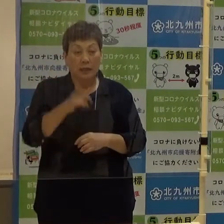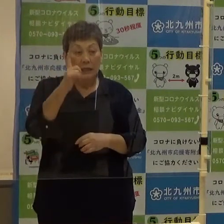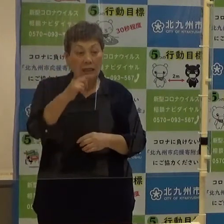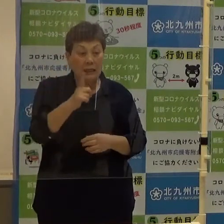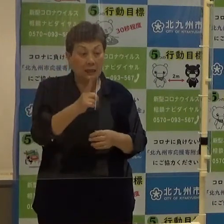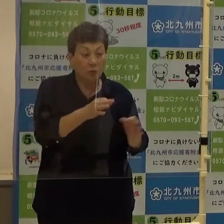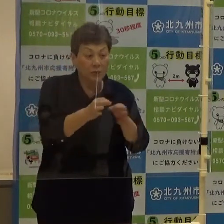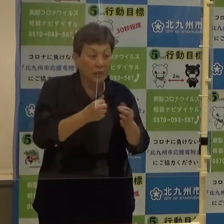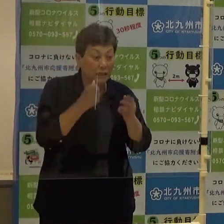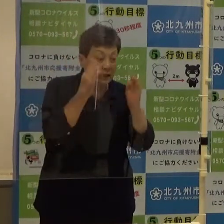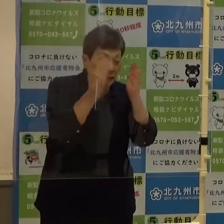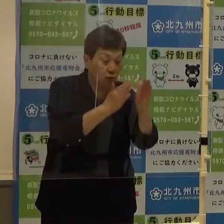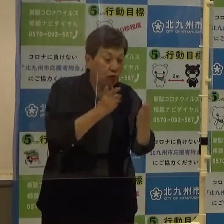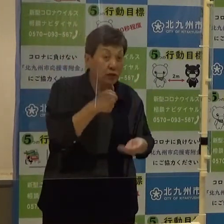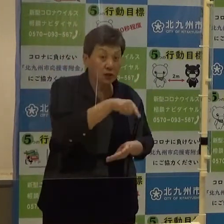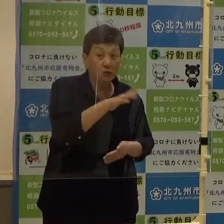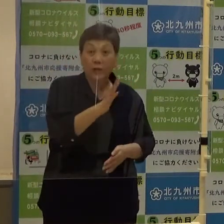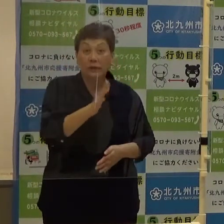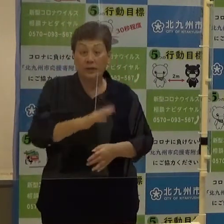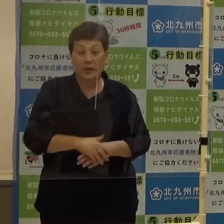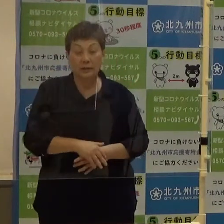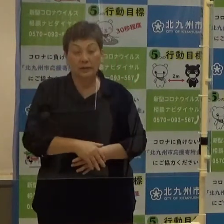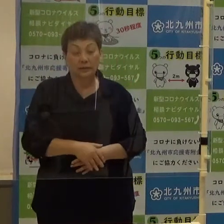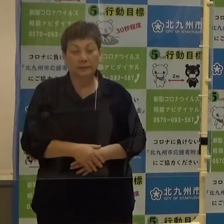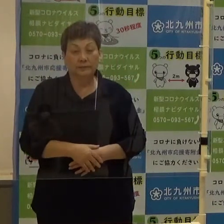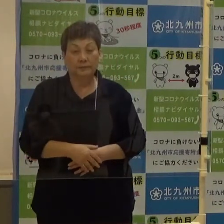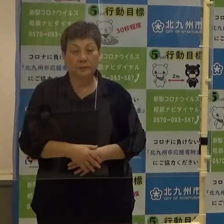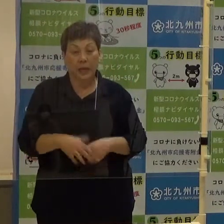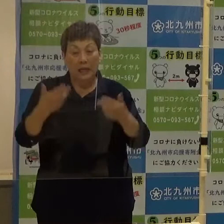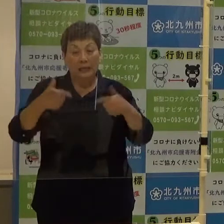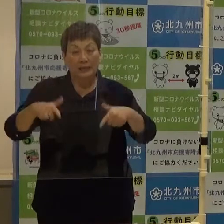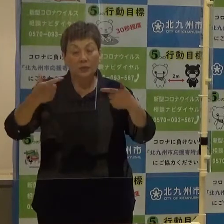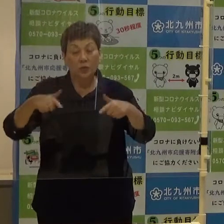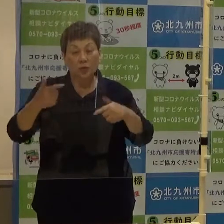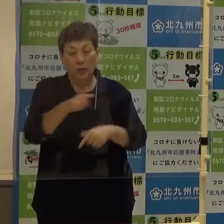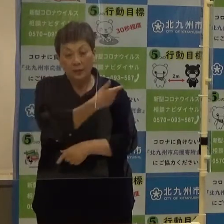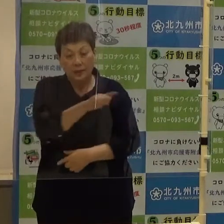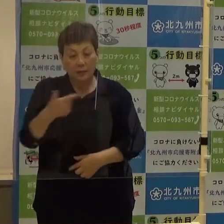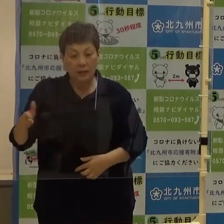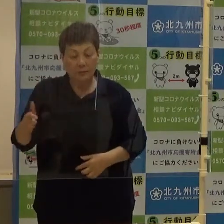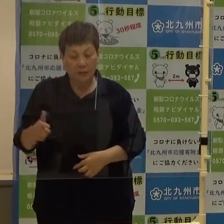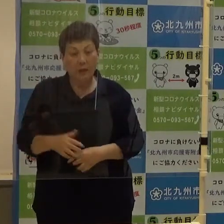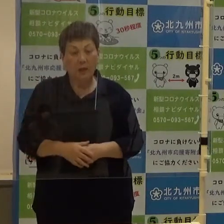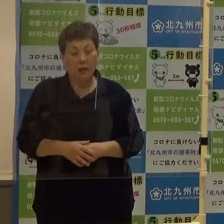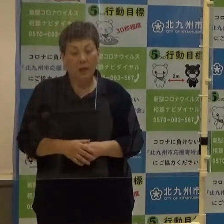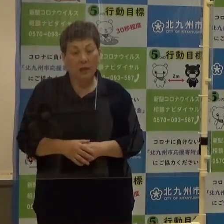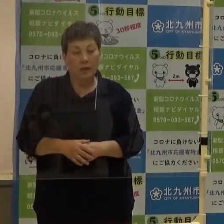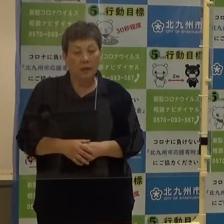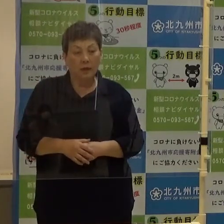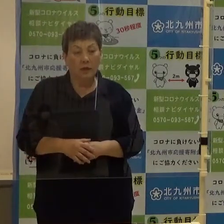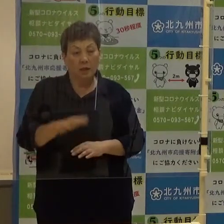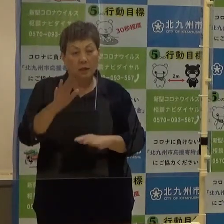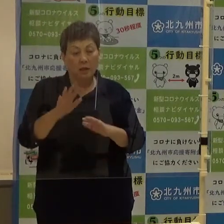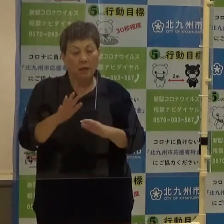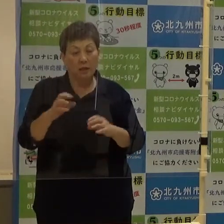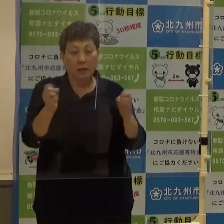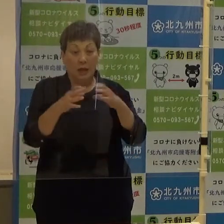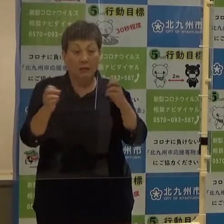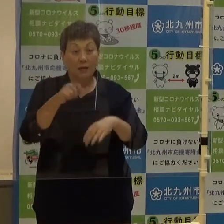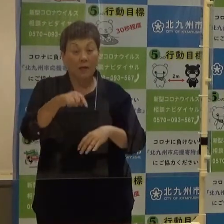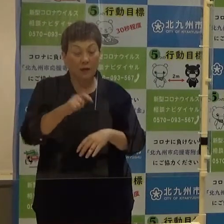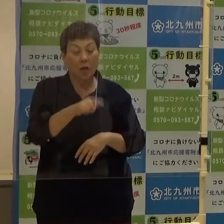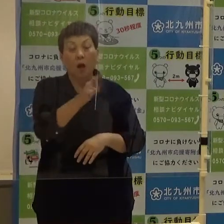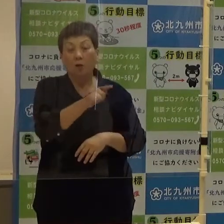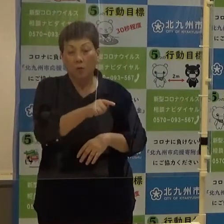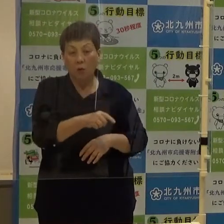ということはないでしょうから、そしてまた日常のさまざまな会話においても、この店はこういうふうに取り組